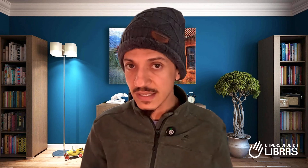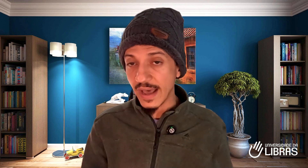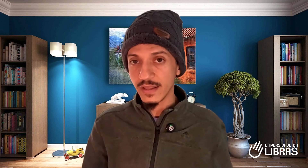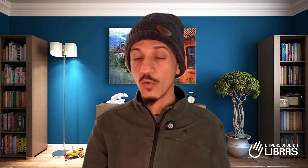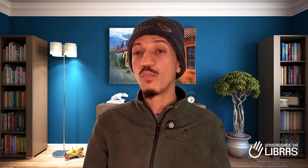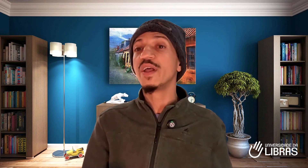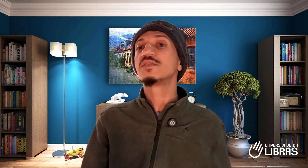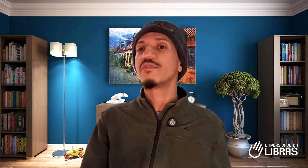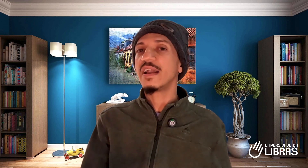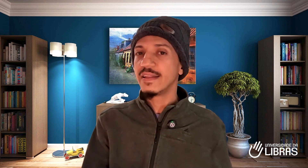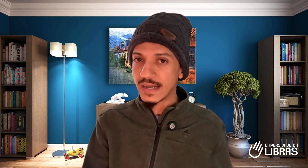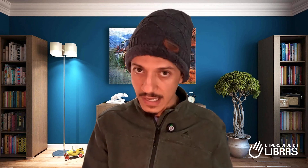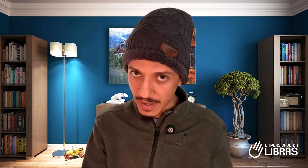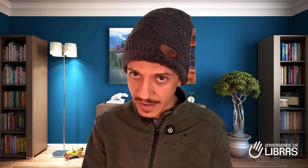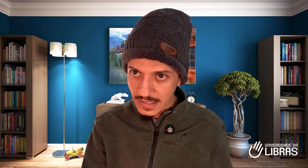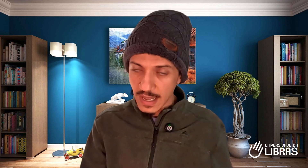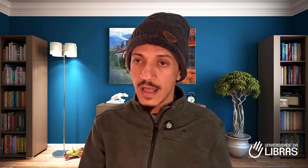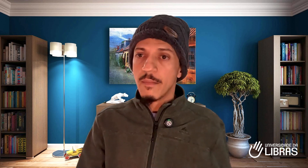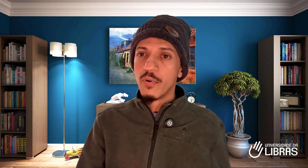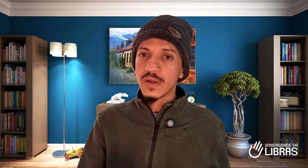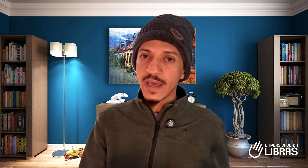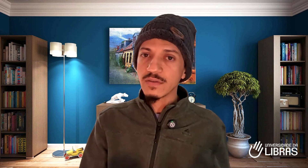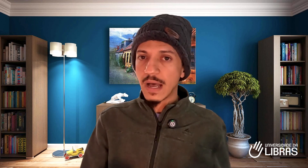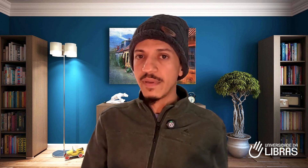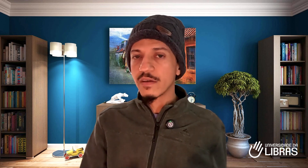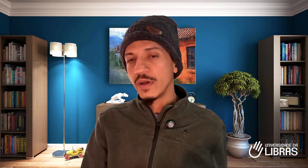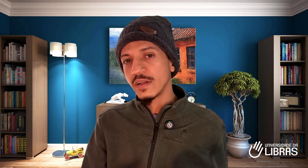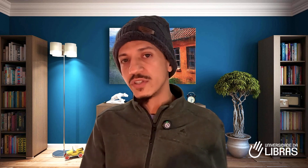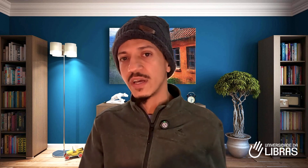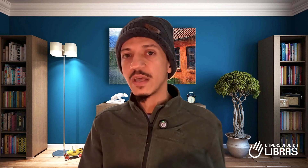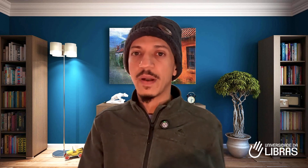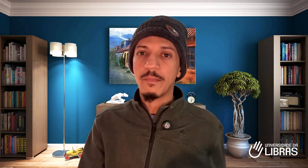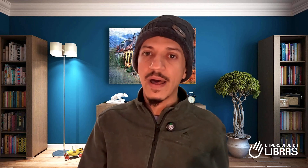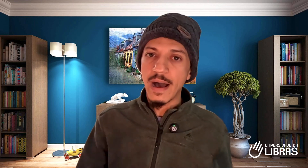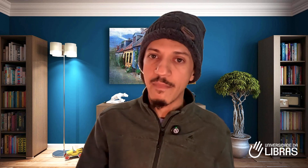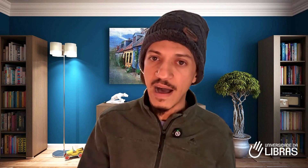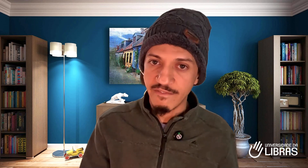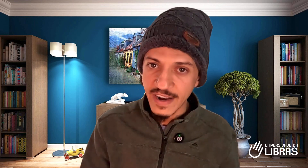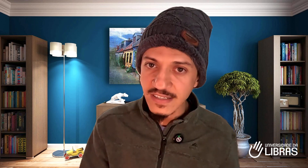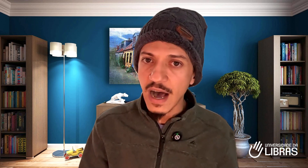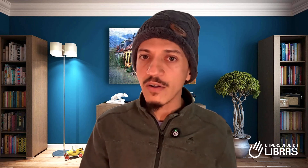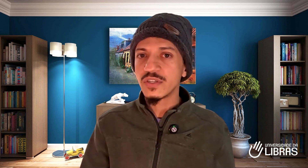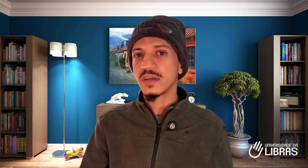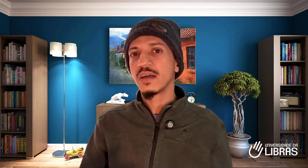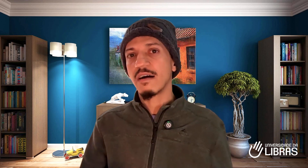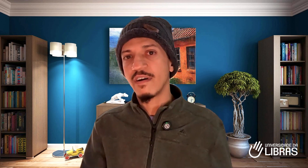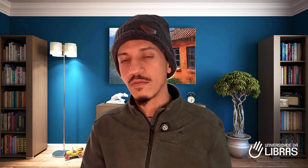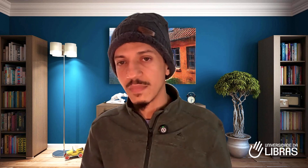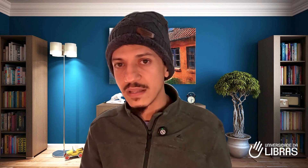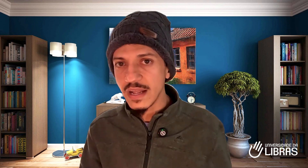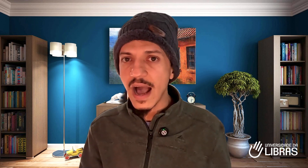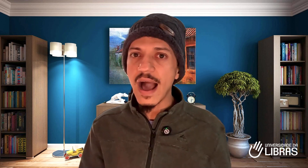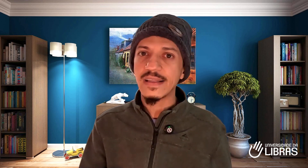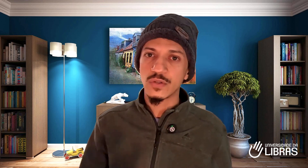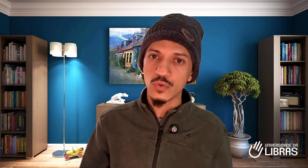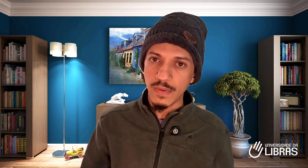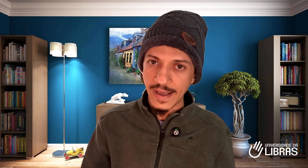Então, por isso eu falei 10 semanas, porque eu sabia que eu ainda tinha que preparar várias aulas, tinha que gravar os materiais e tudo mais.